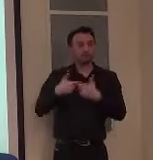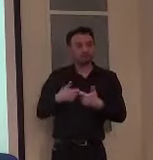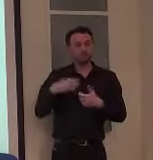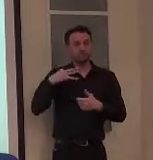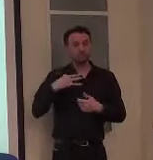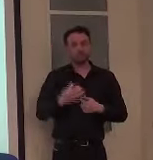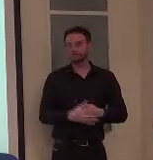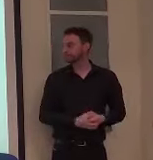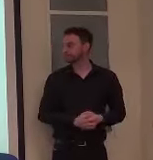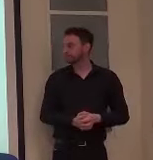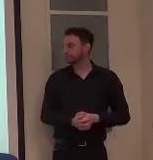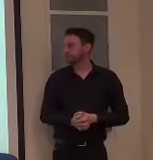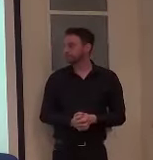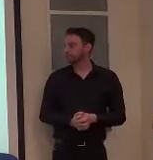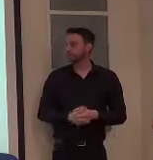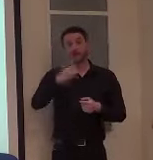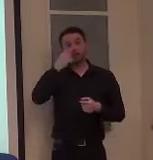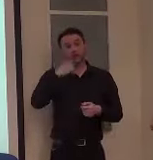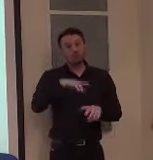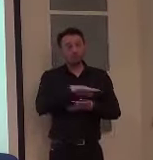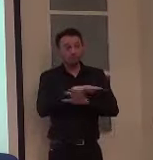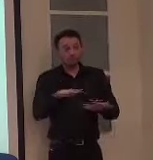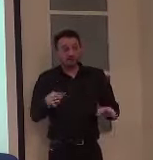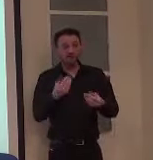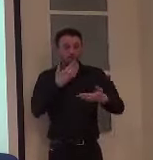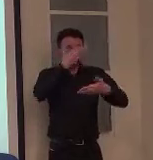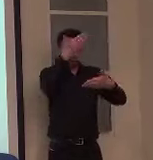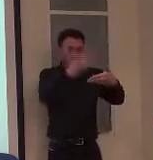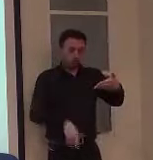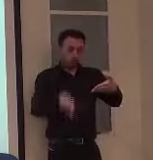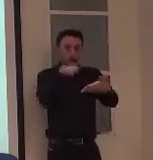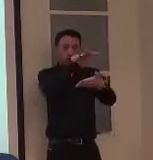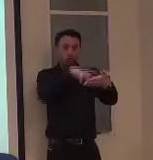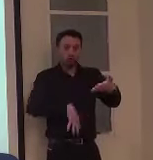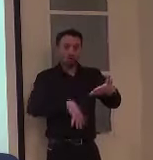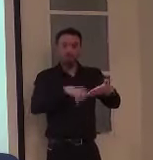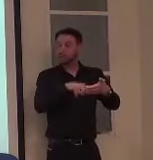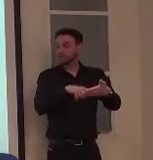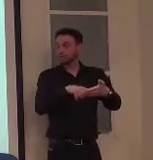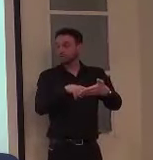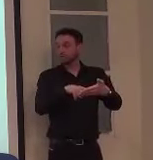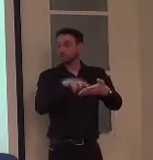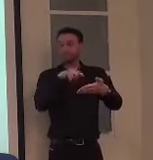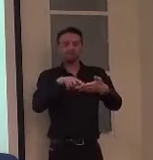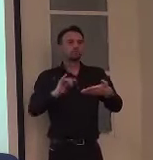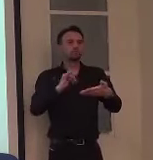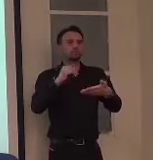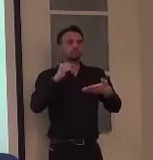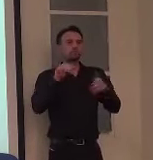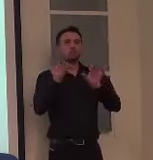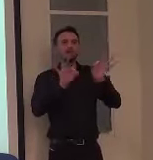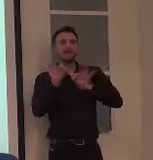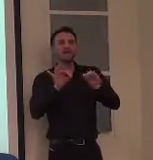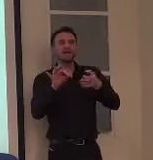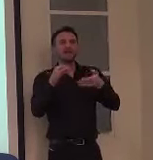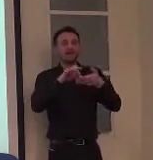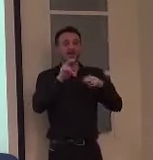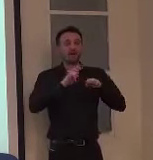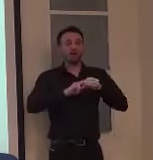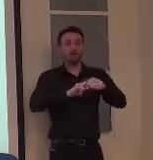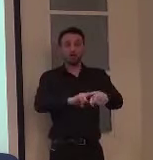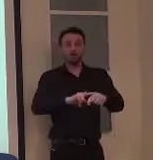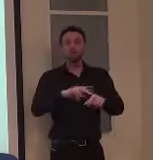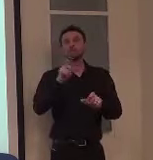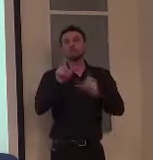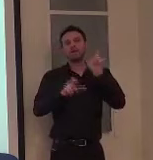ambiente el producto justamente es un documento que lo que va a tratar es una guía y recomendación digamos para